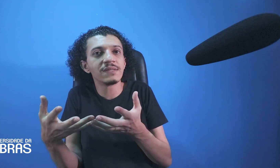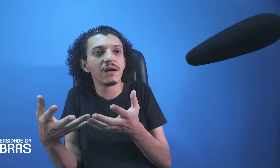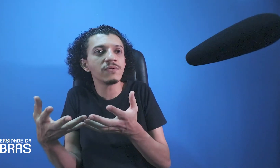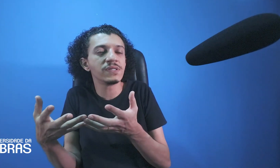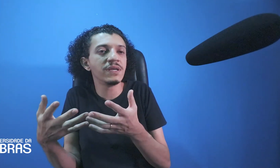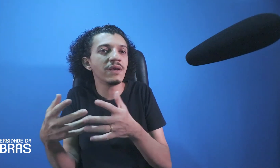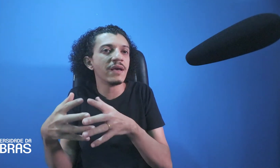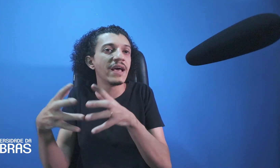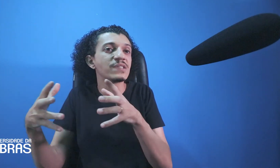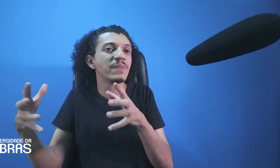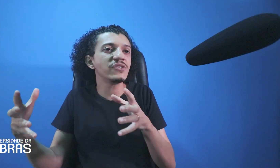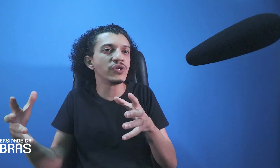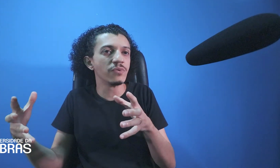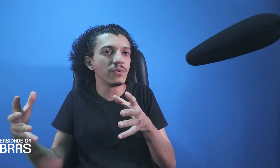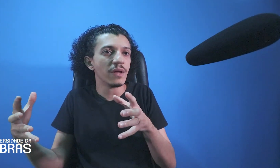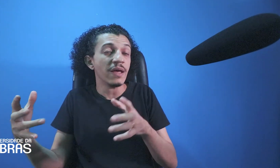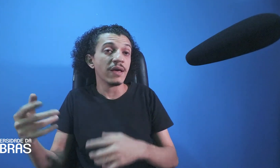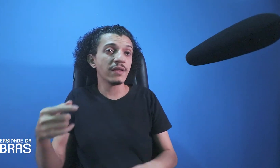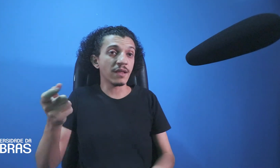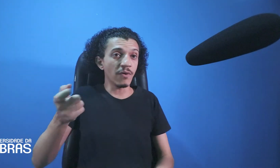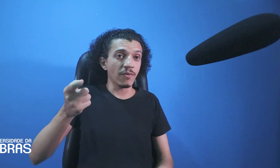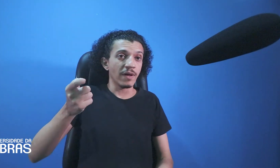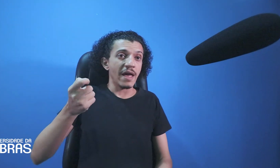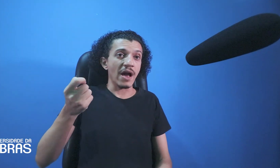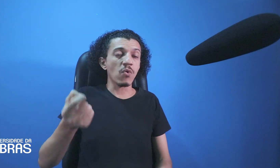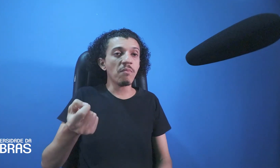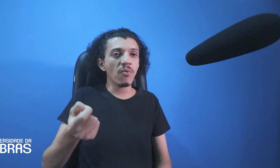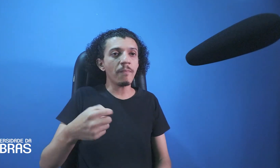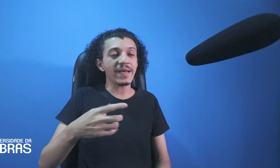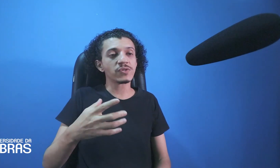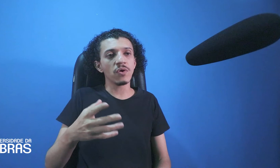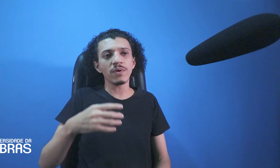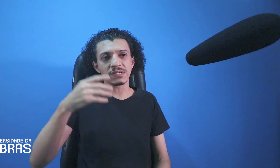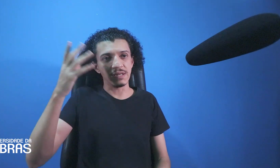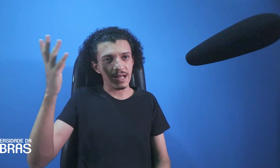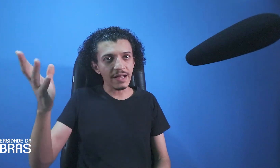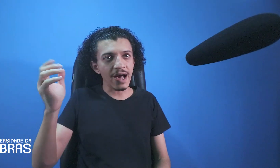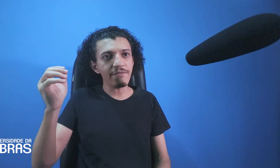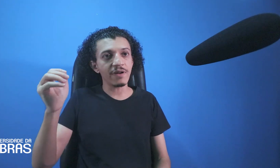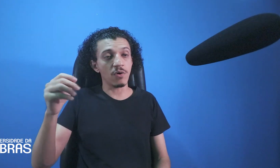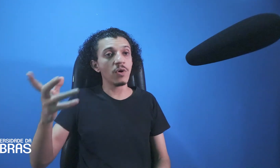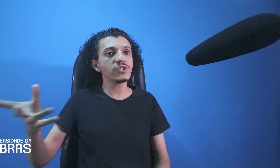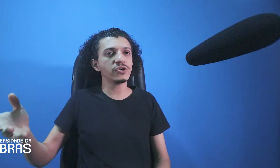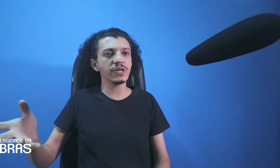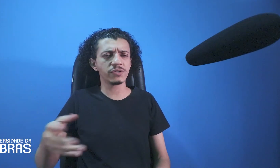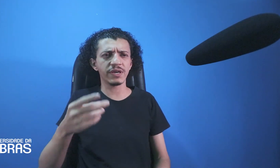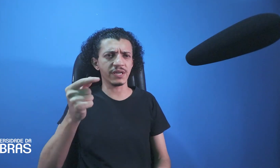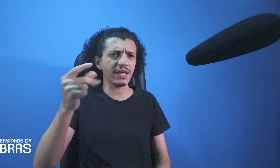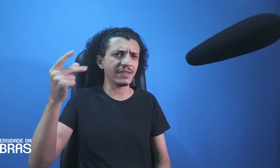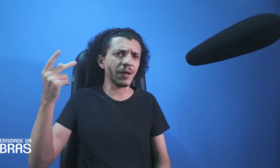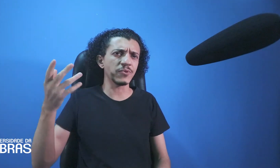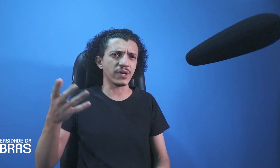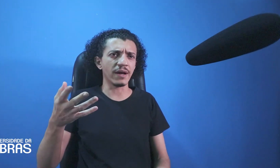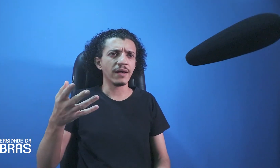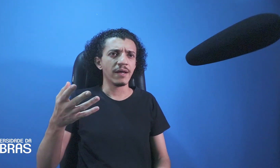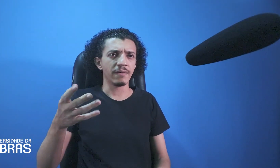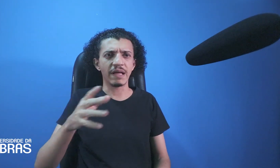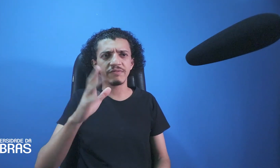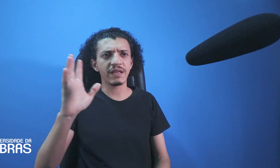não se expandiu. Então, é comum pessoas lá na África, hoje em dia, isso aí já tem tempo já, deve